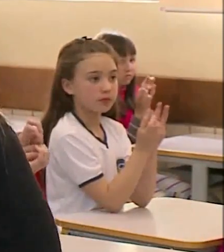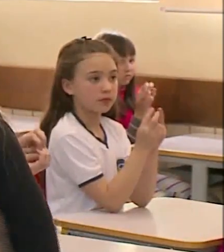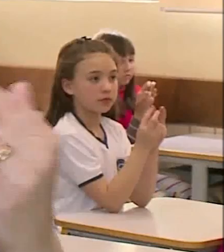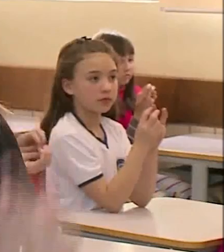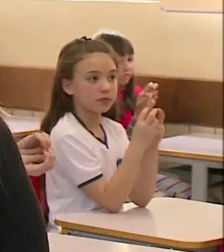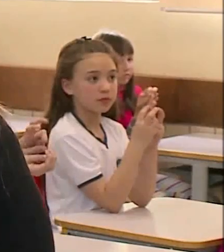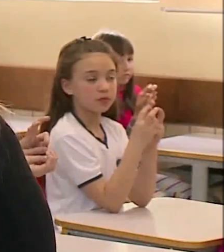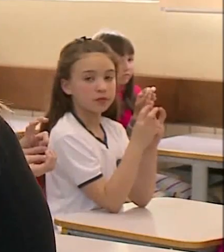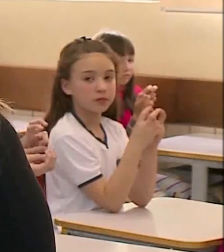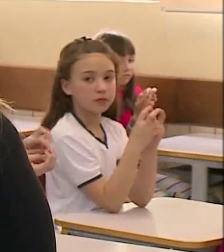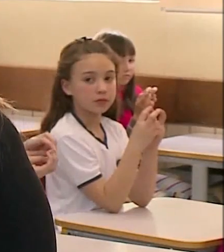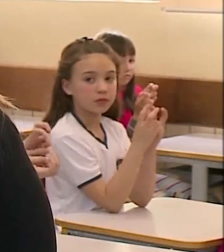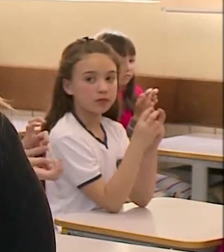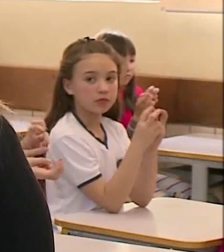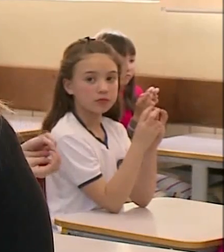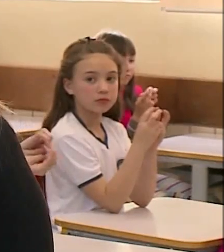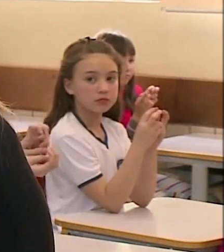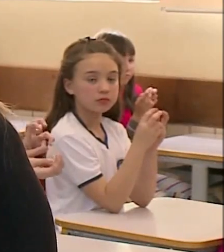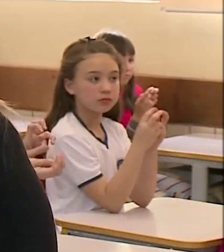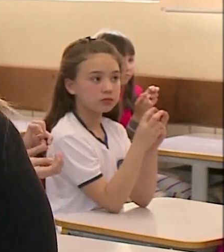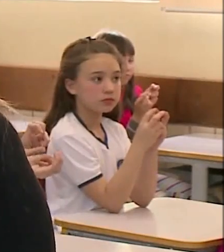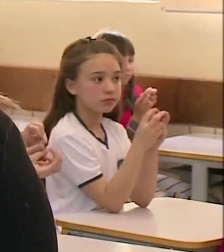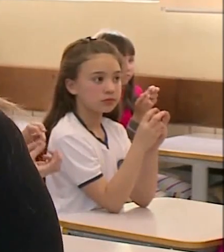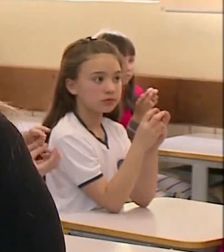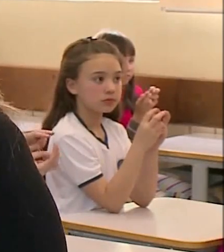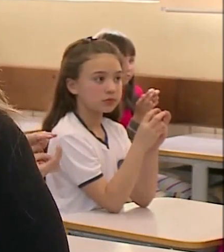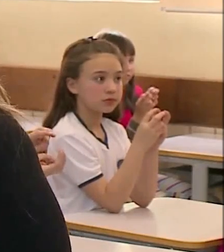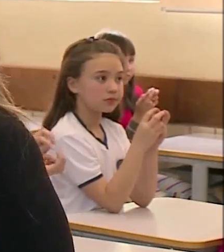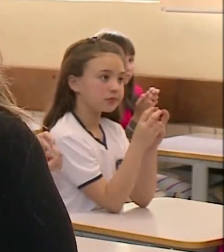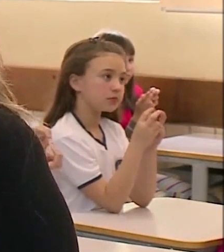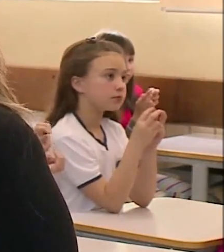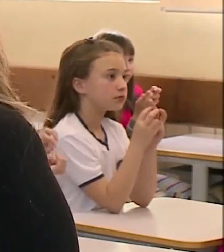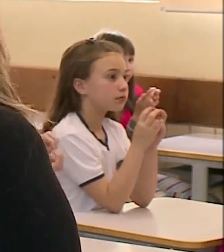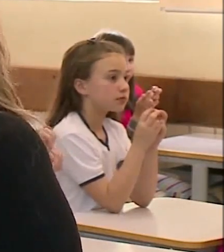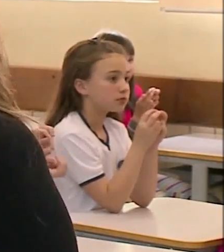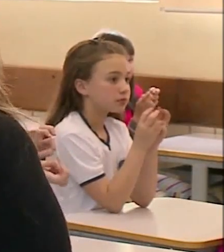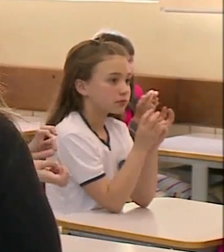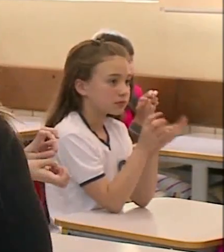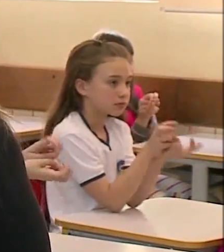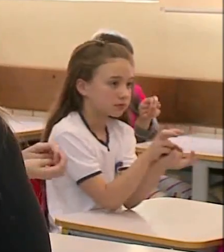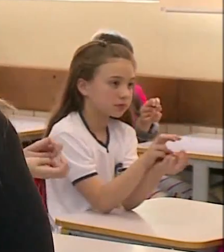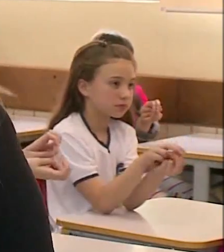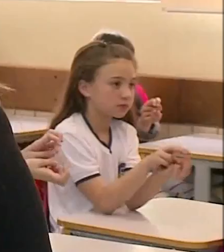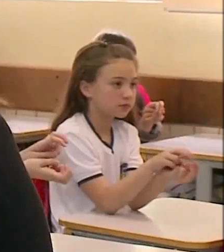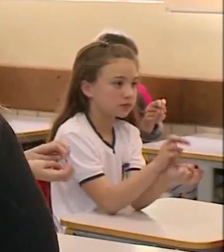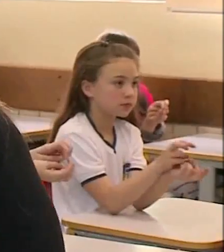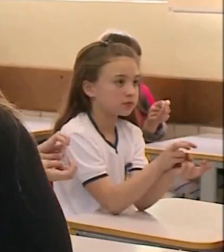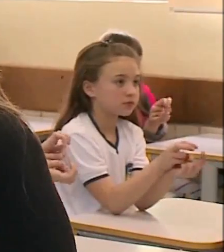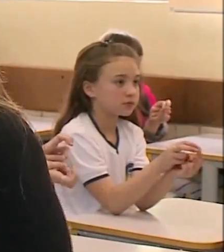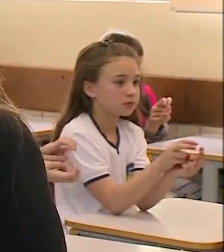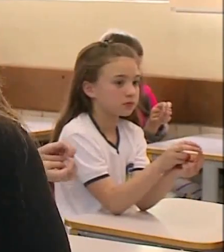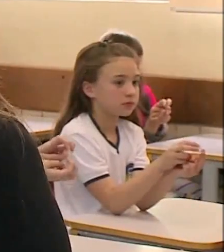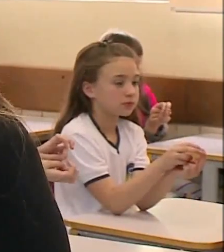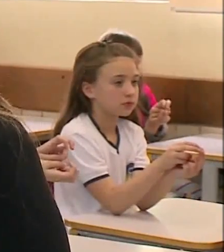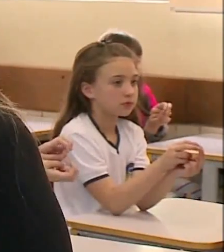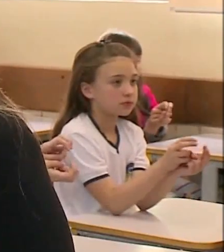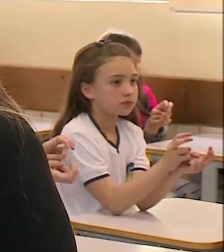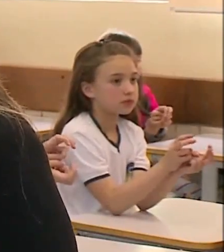no banco, já interviram. Então, situações sociais mesmo que a gente viu que foi reflexo do trabalho que tá sendo desenvolvido aqui.